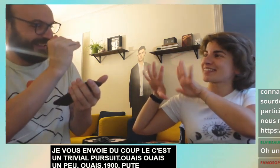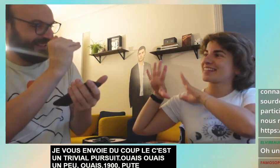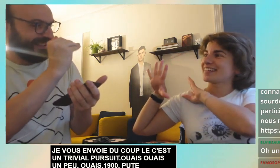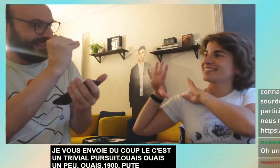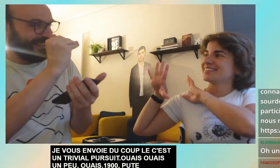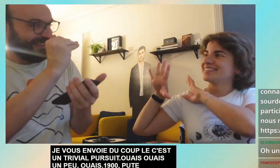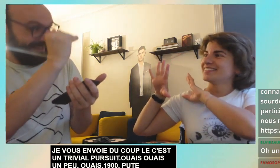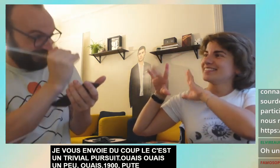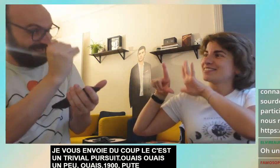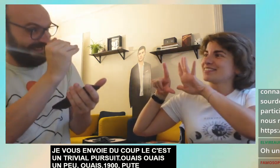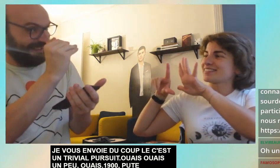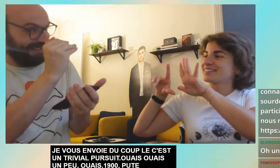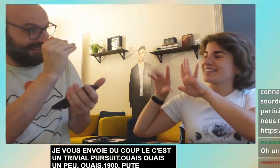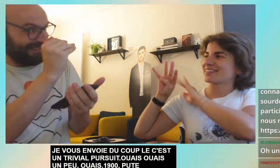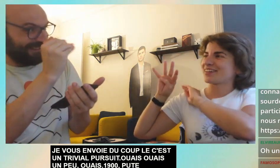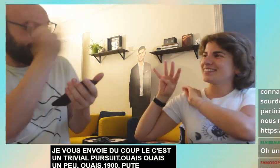50. 74. Oui.